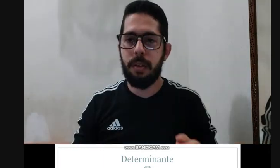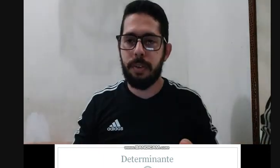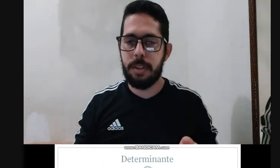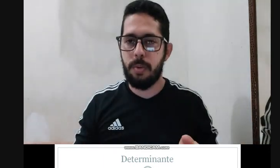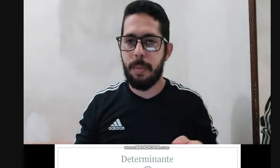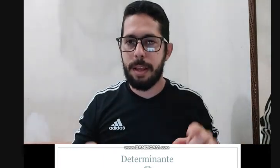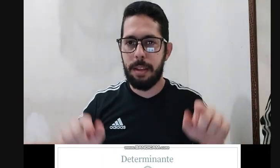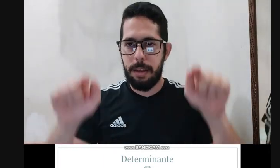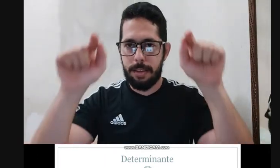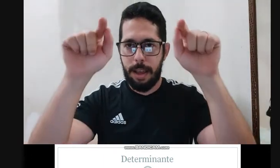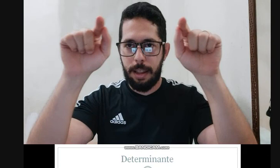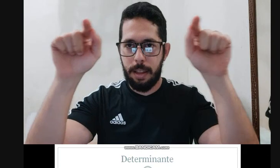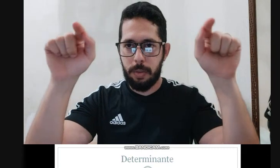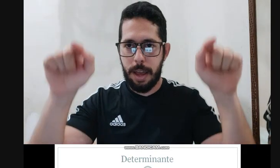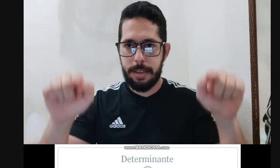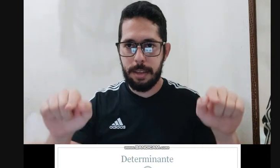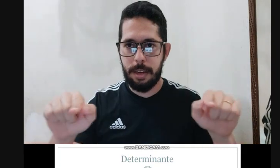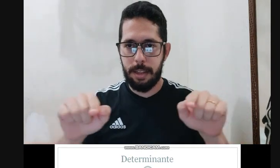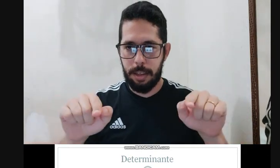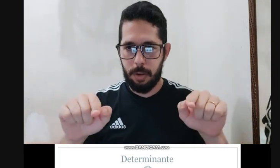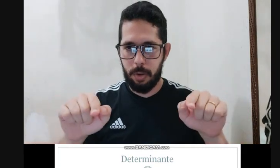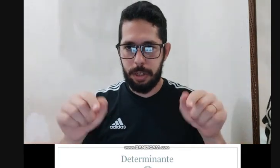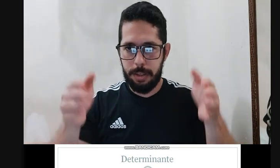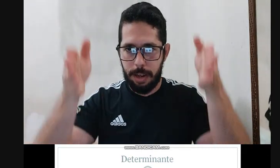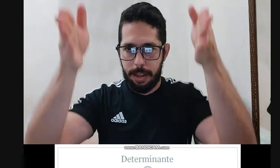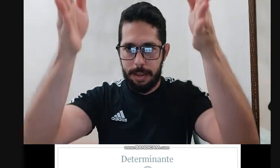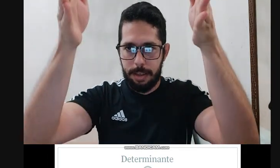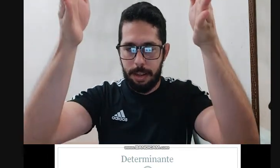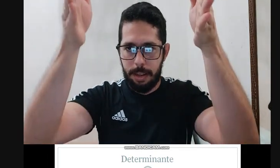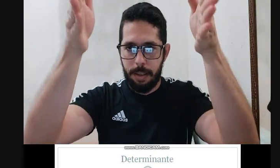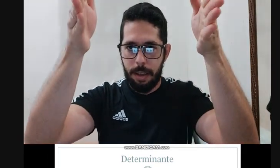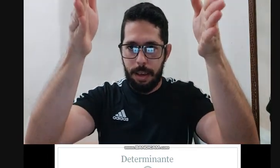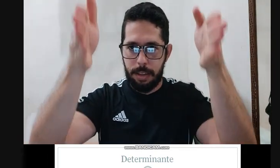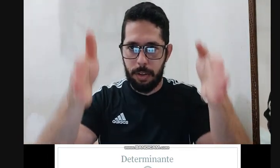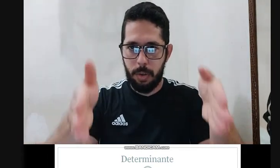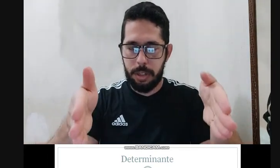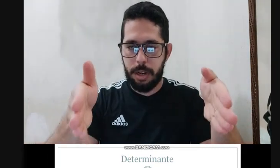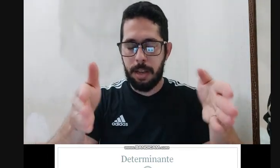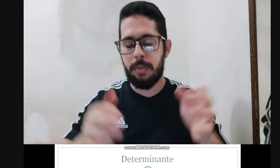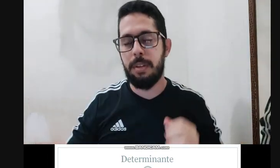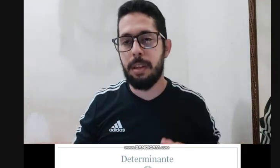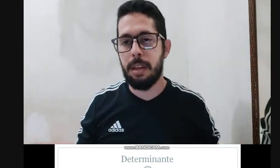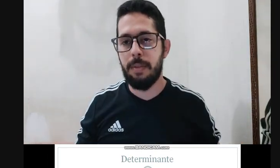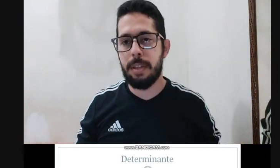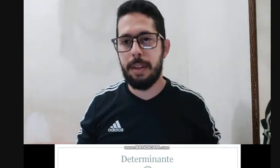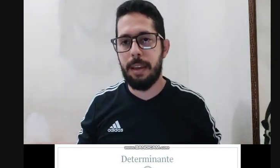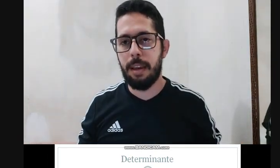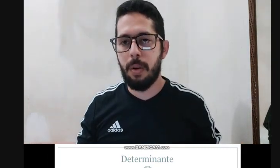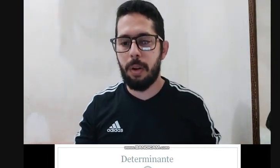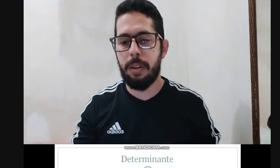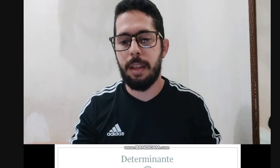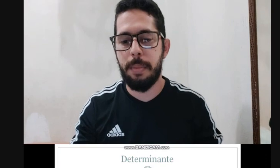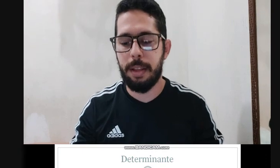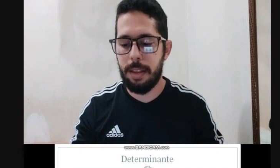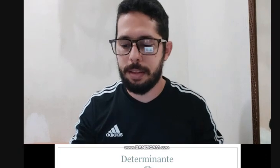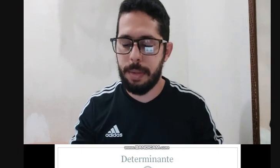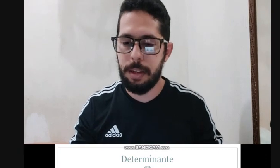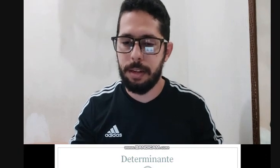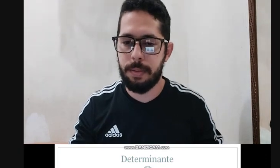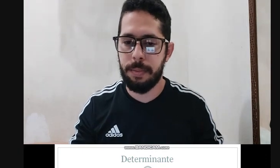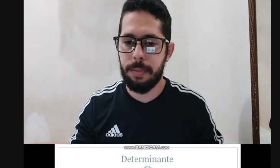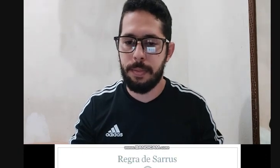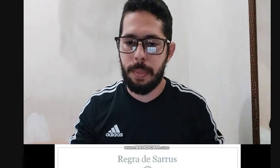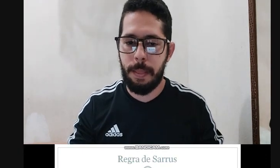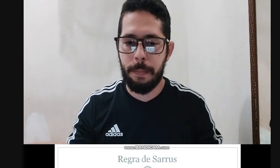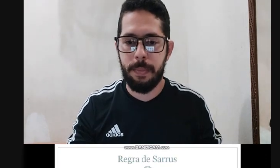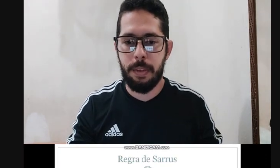porque toda vez que uma matriz ela não está escrita em colchetes, ela está escrita entre dois traços, indica que você vai ter que calcular o determinante dessa